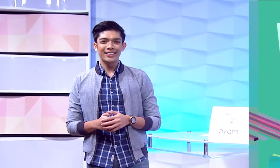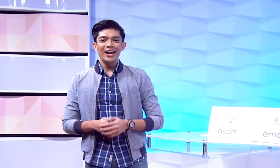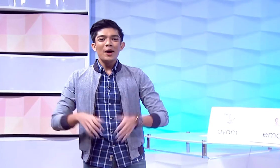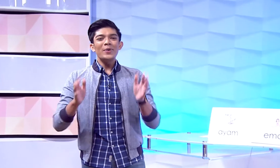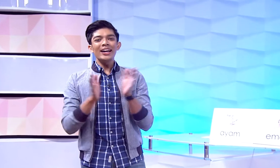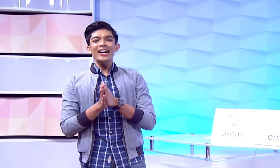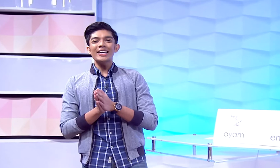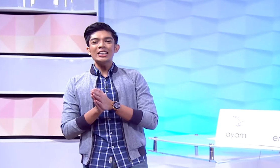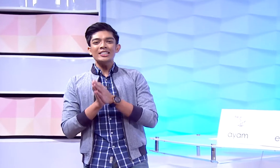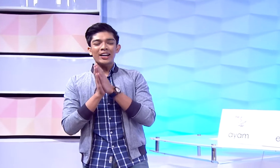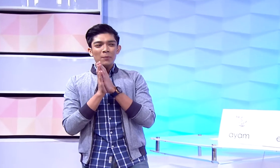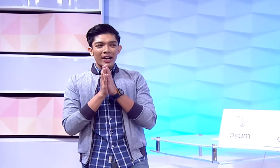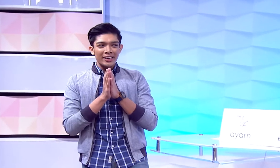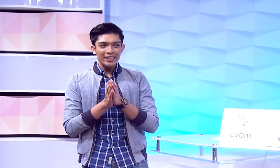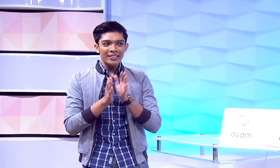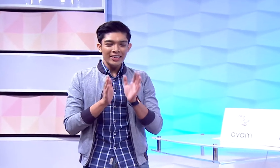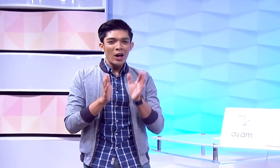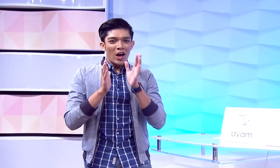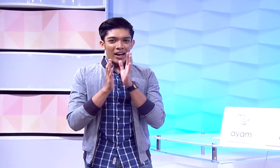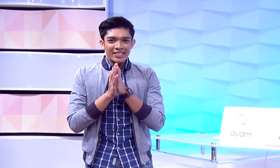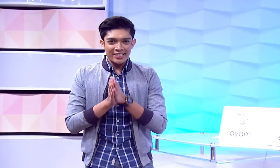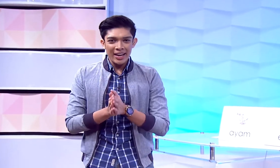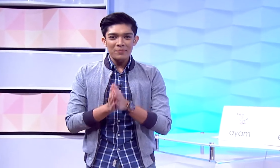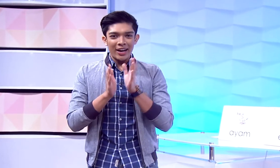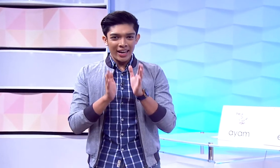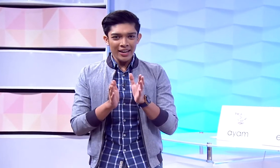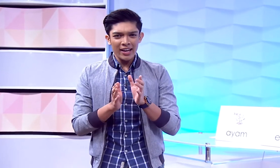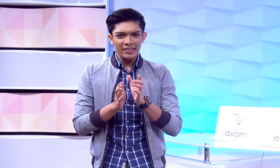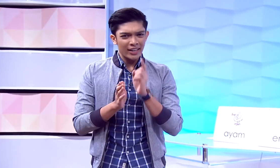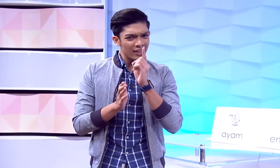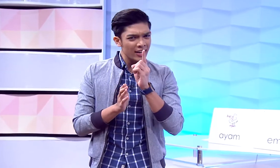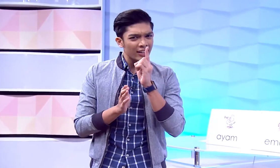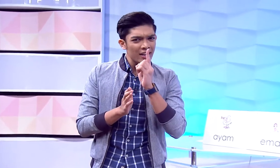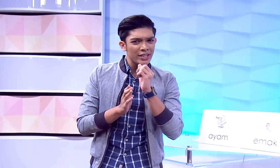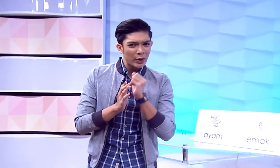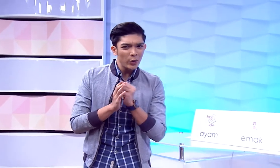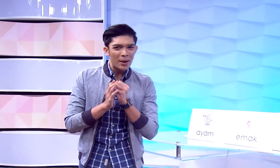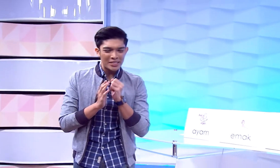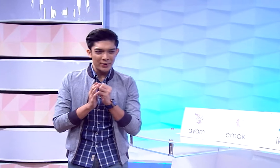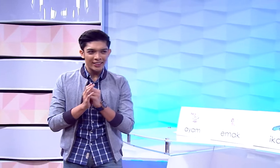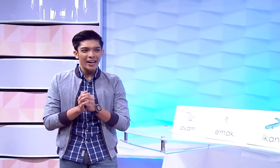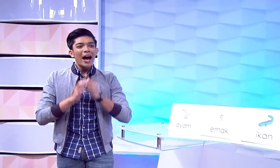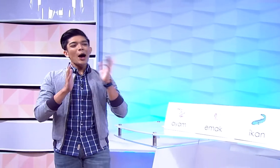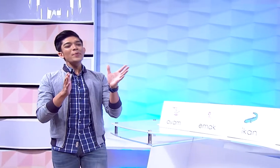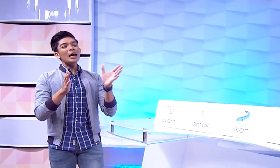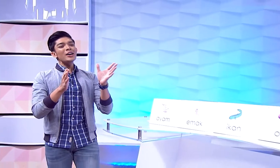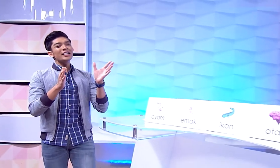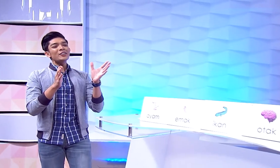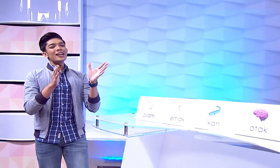baiklah kita sekarang berada di aset mah edan sekarang kita ADC goyang bersama GP Apa kabar Ceko